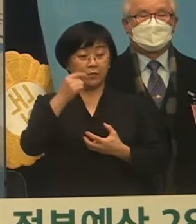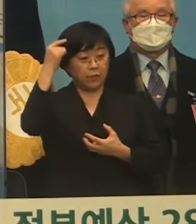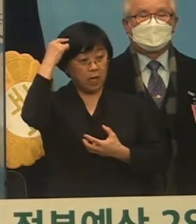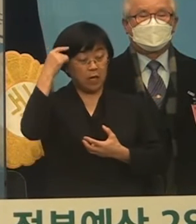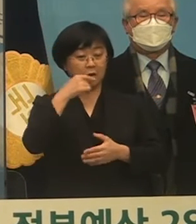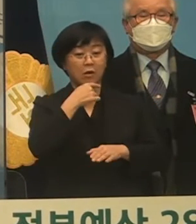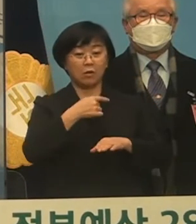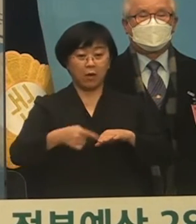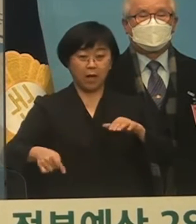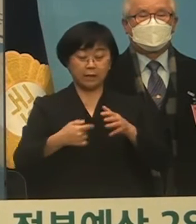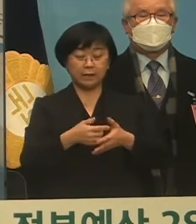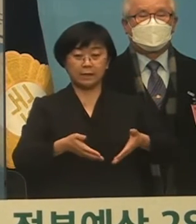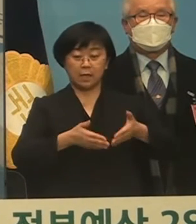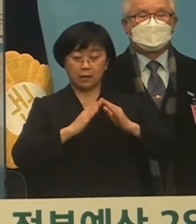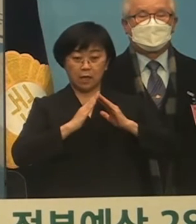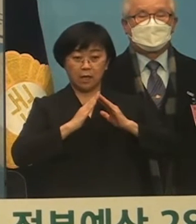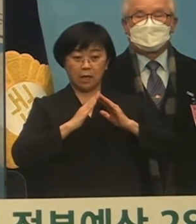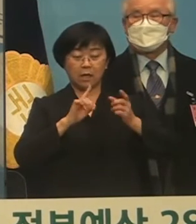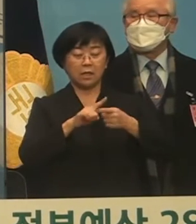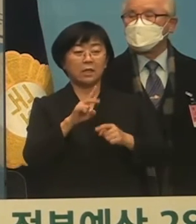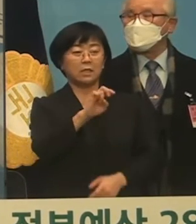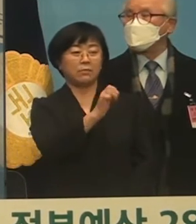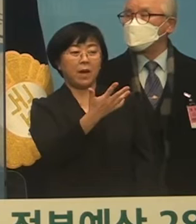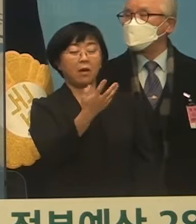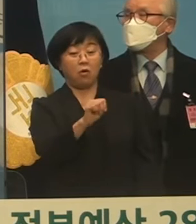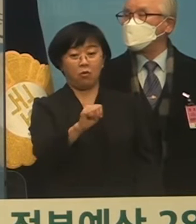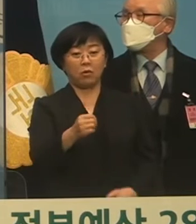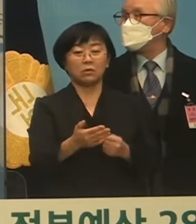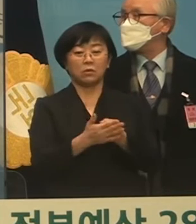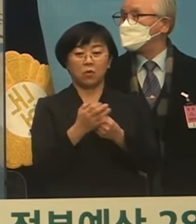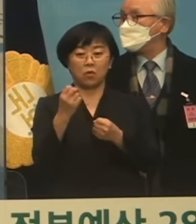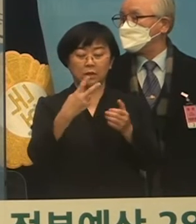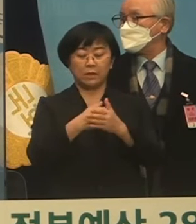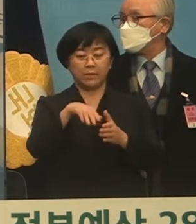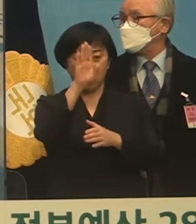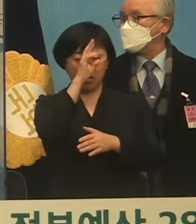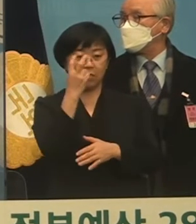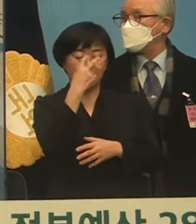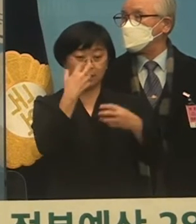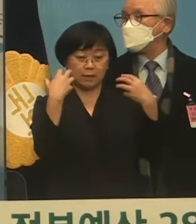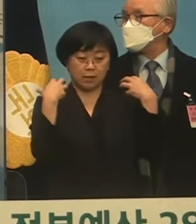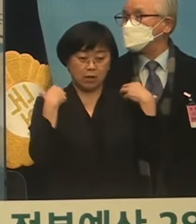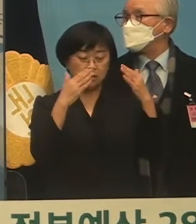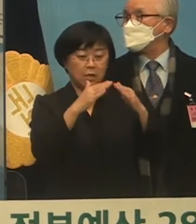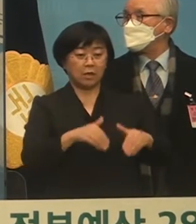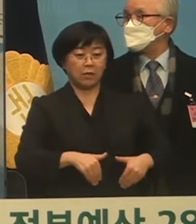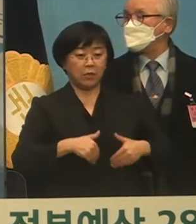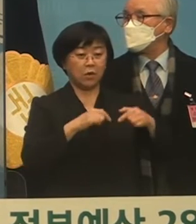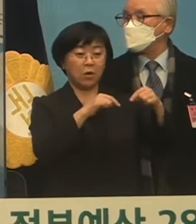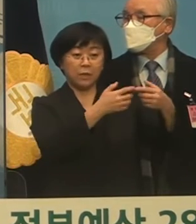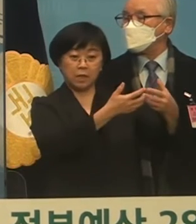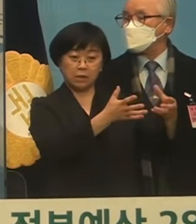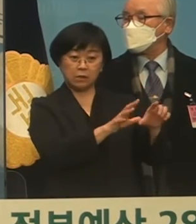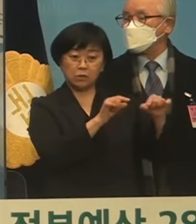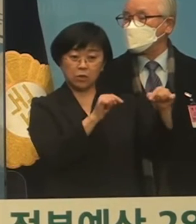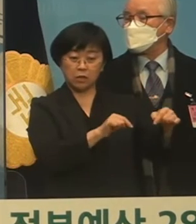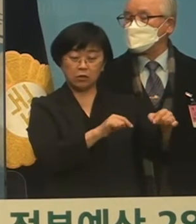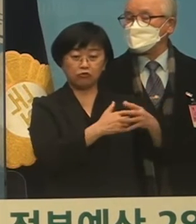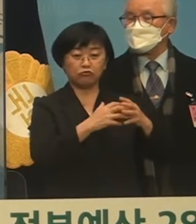국립심내혈관센터 설립 예산 28억 원과 함께 질병관리청은 전라남도하고의 협의를 통해서